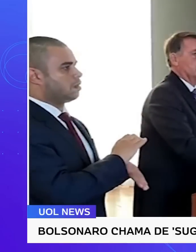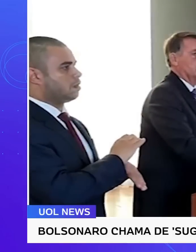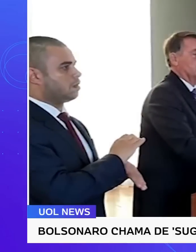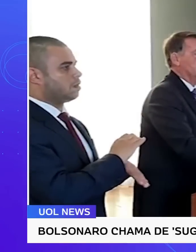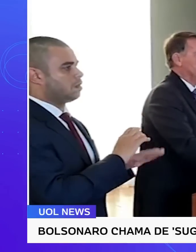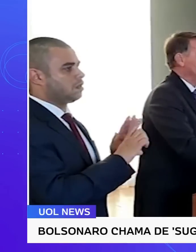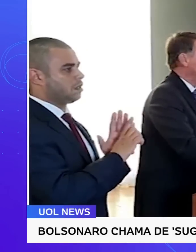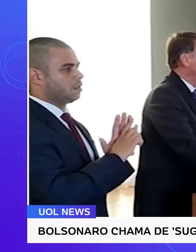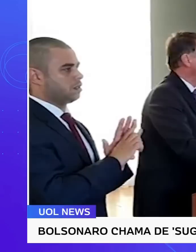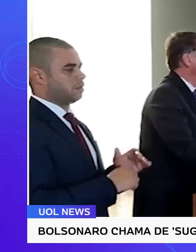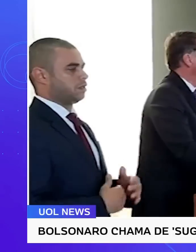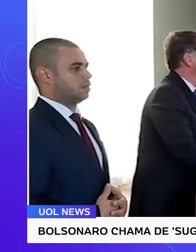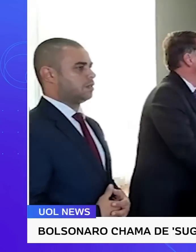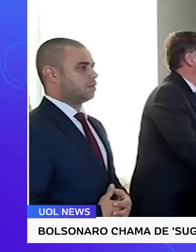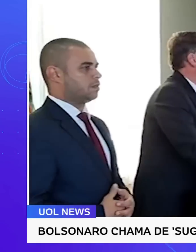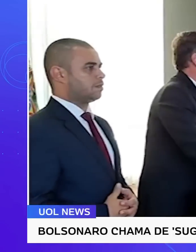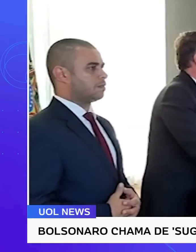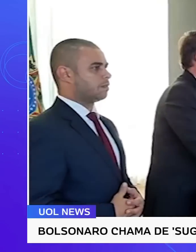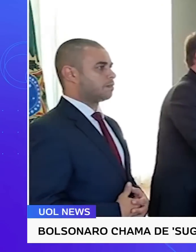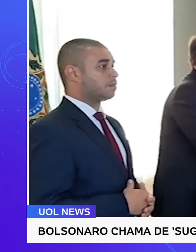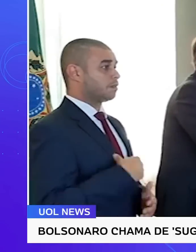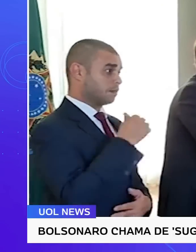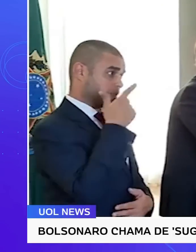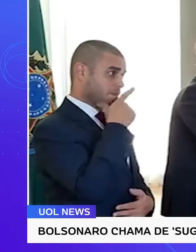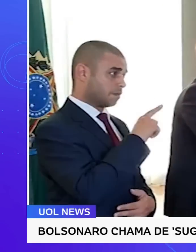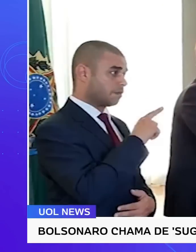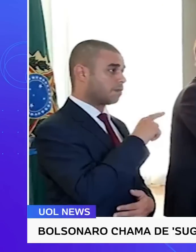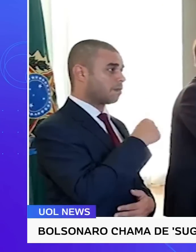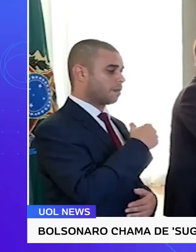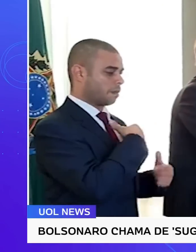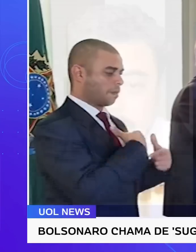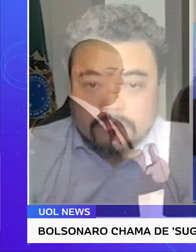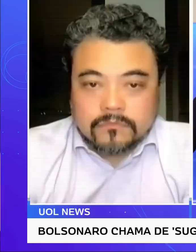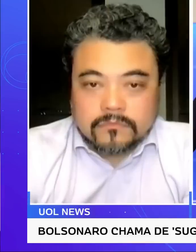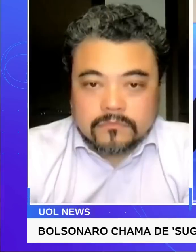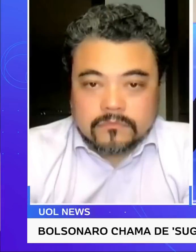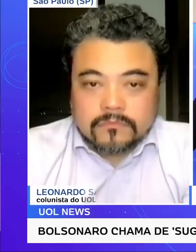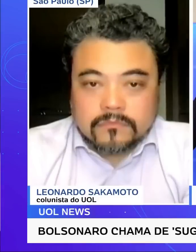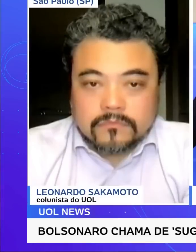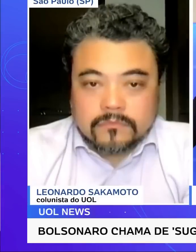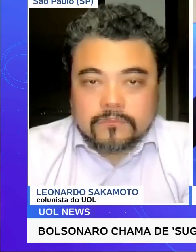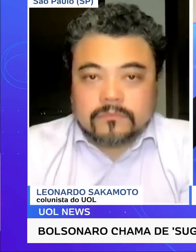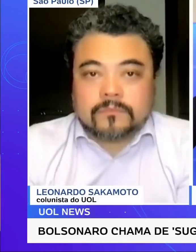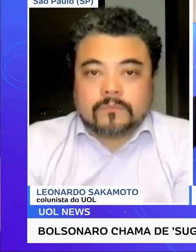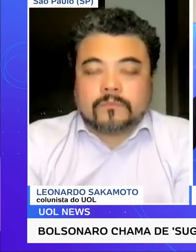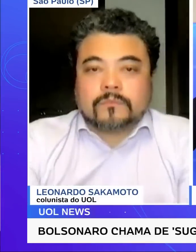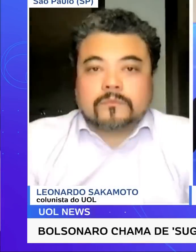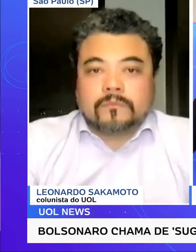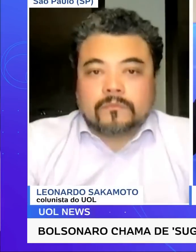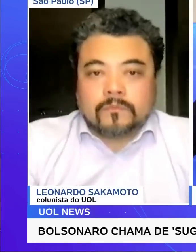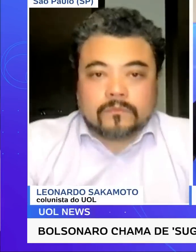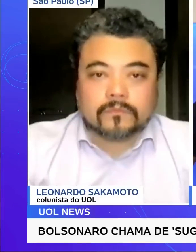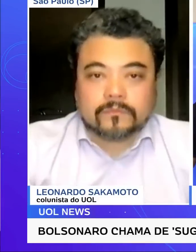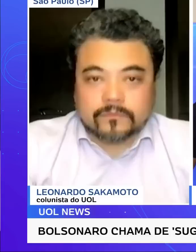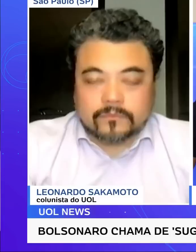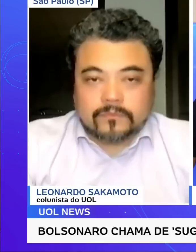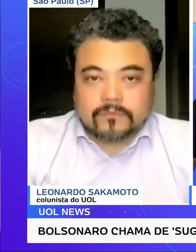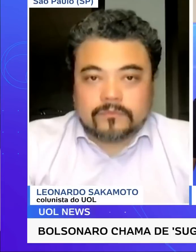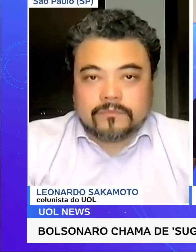que encerra é o presidente do Tribunal Ministro Alexandre de Moraes saca uma opção sugestões tá não são